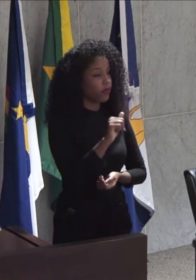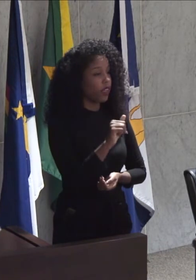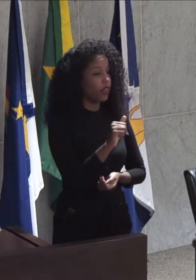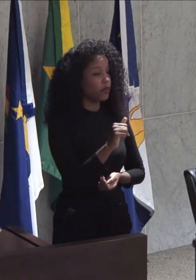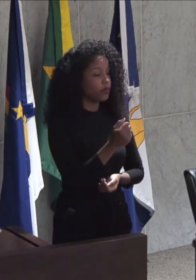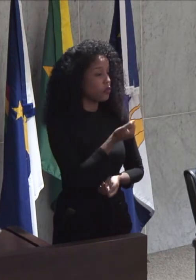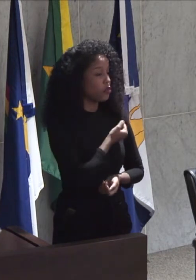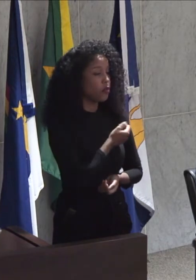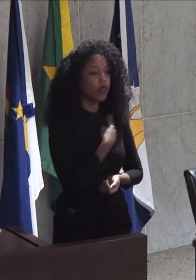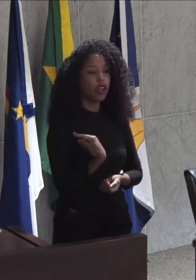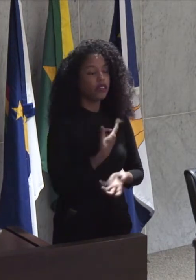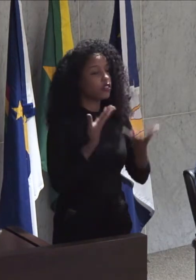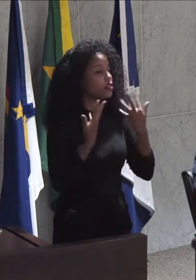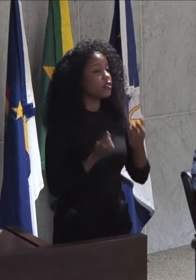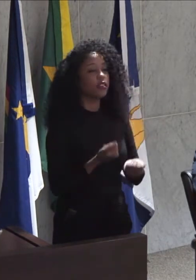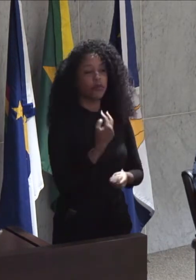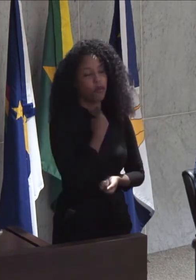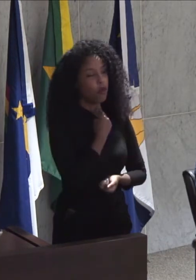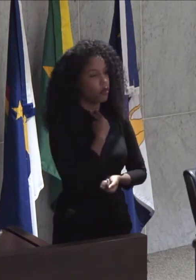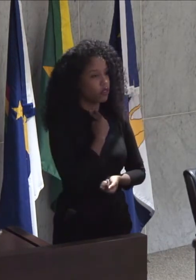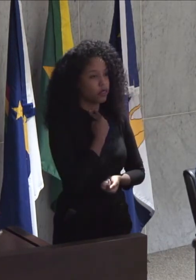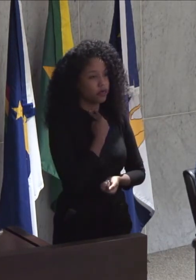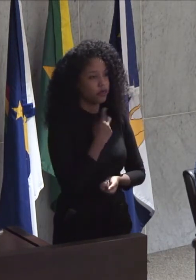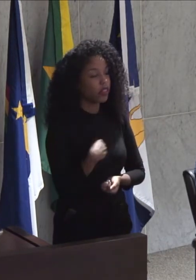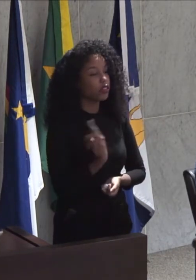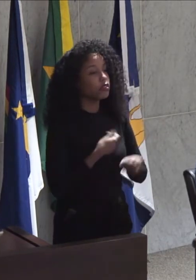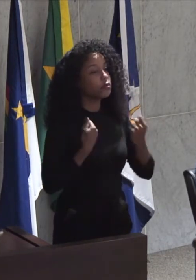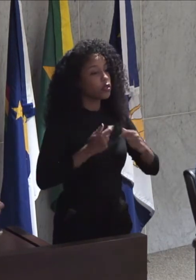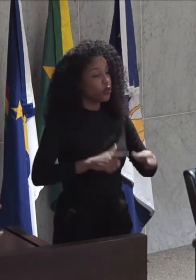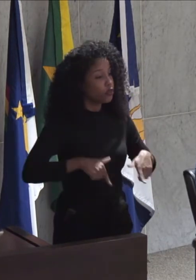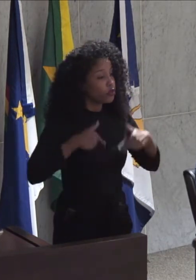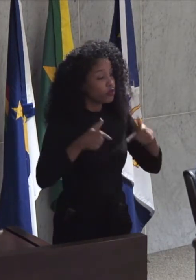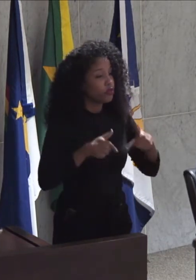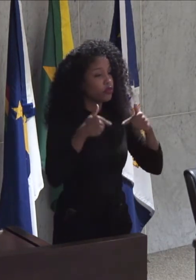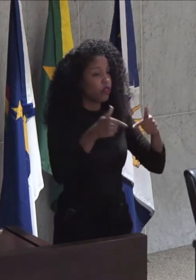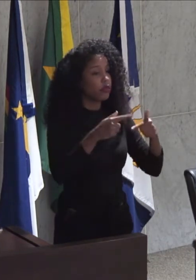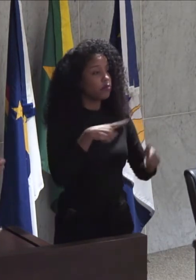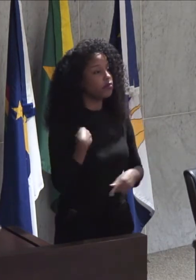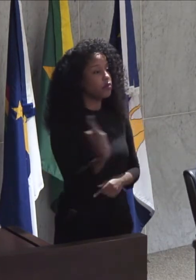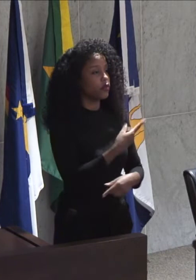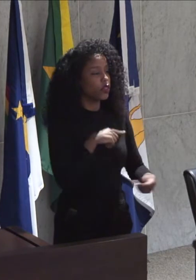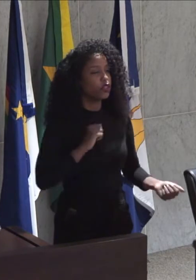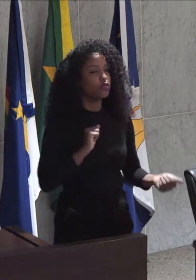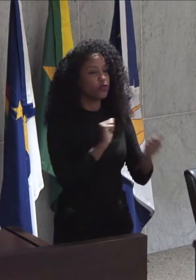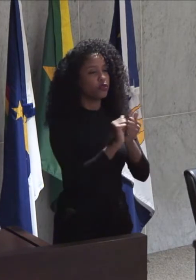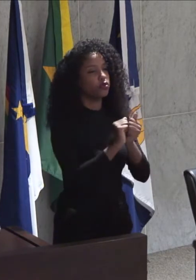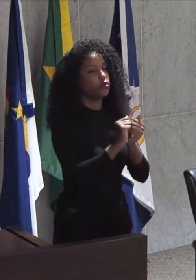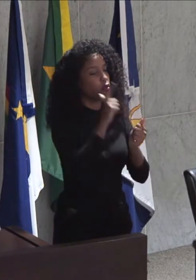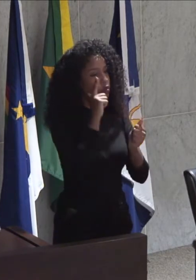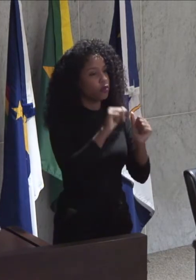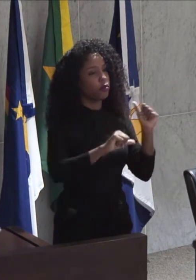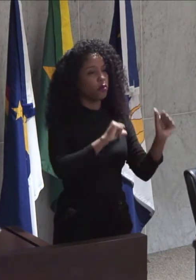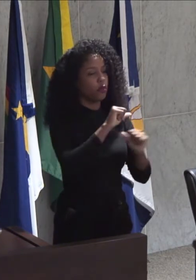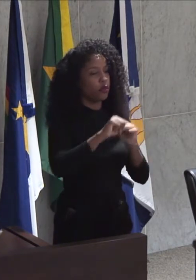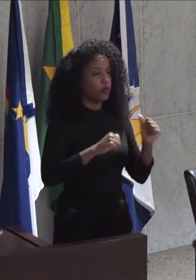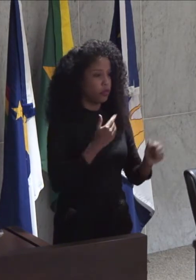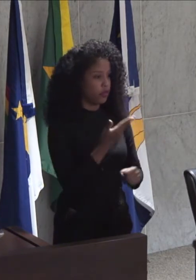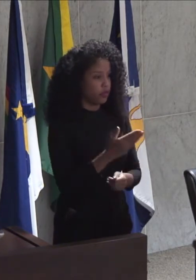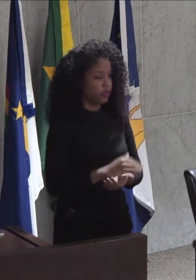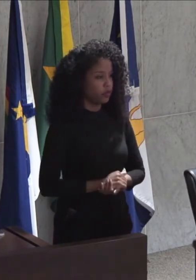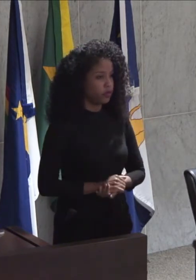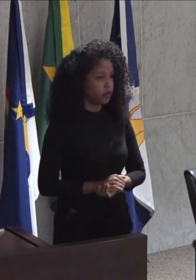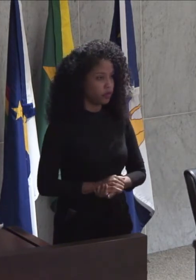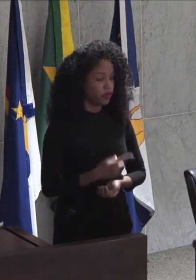alguma. E nós temos que lutar com todas as nossas forças para a gente reverter essa situação. Não dá para a